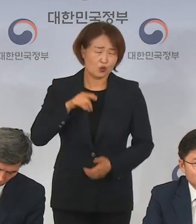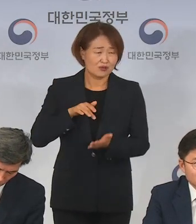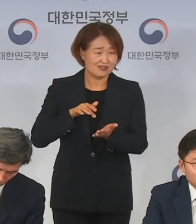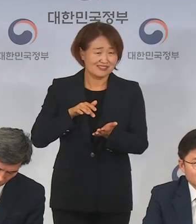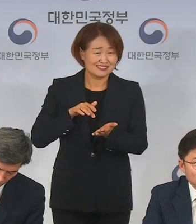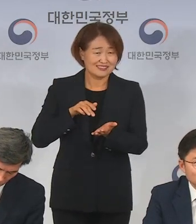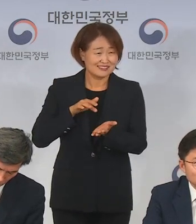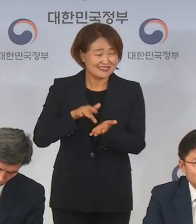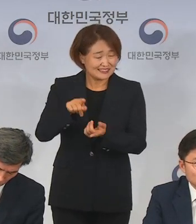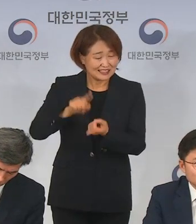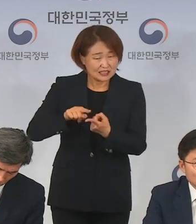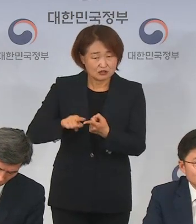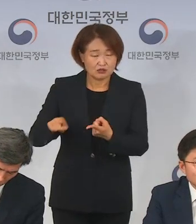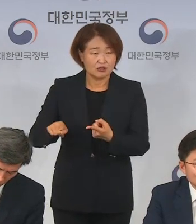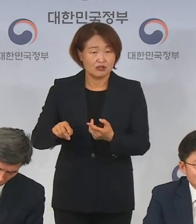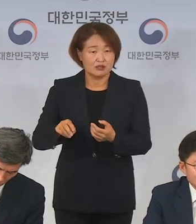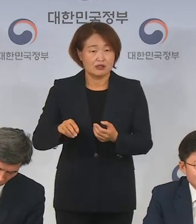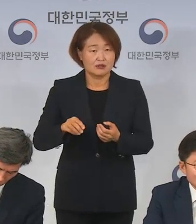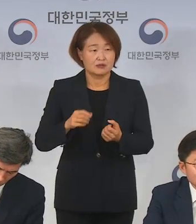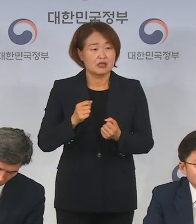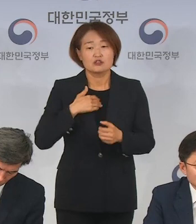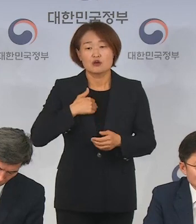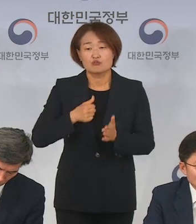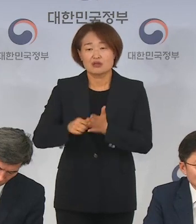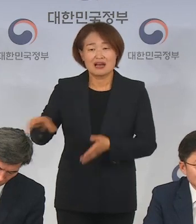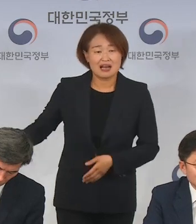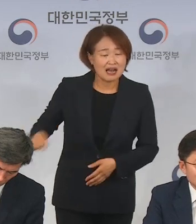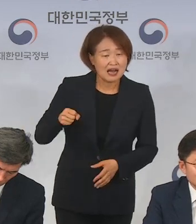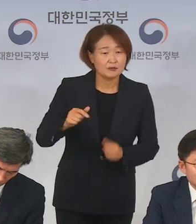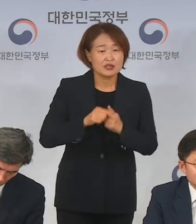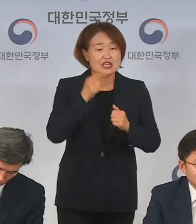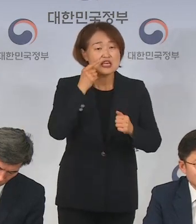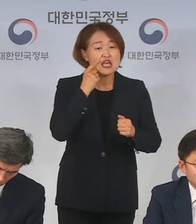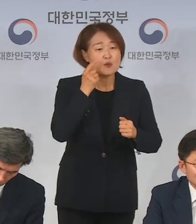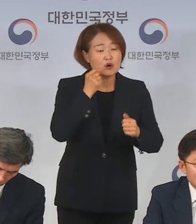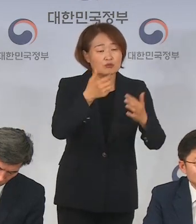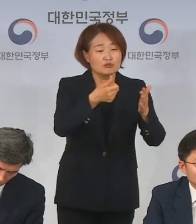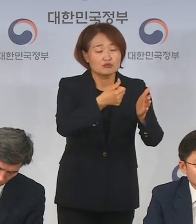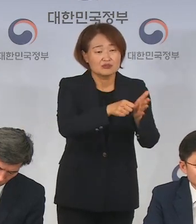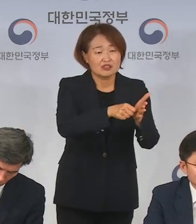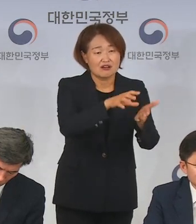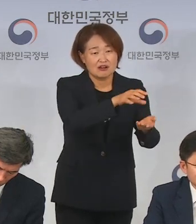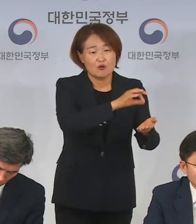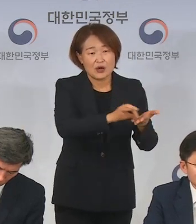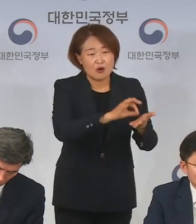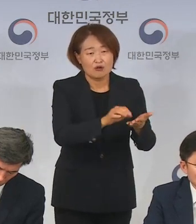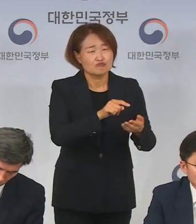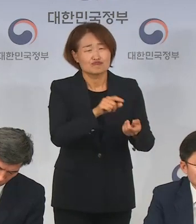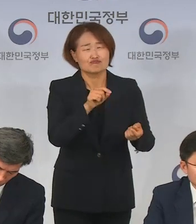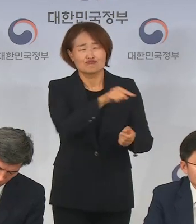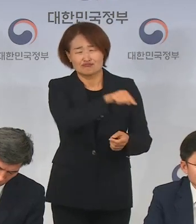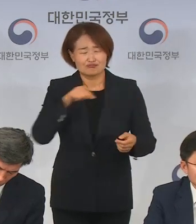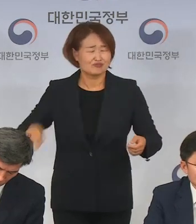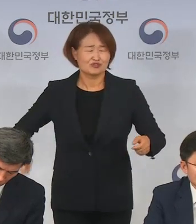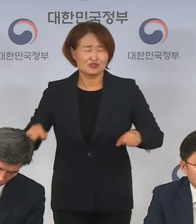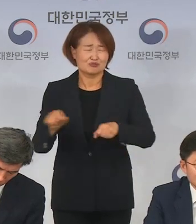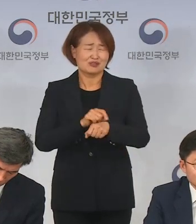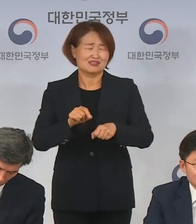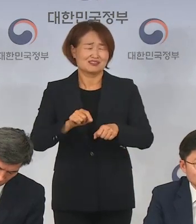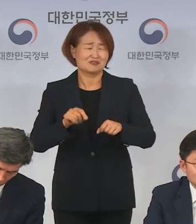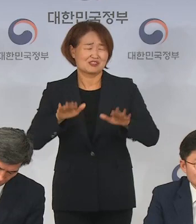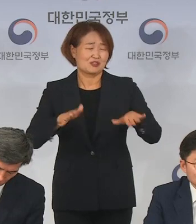드리면 그 부분은 뭐 저희가 갖고 가느냐 현지의 걸 활용하느냐에 따른 과학적인 의미는 차이는 별로 없다고 생각을